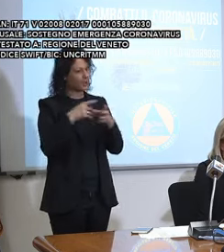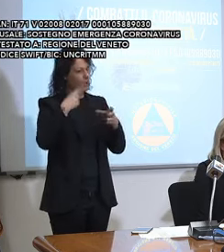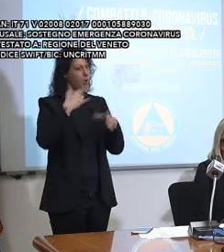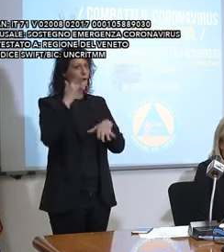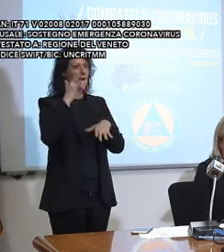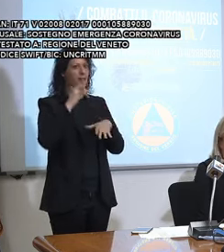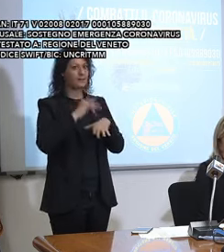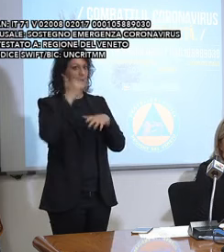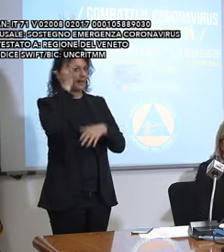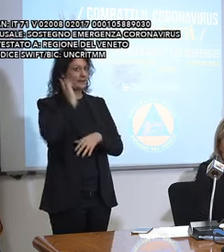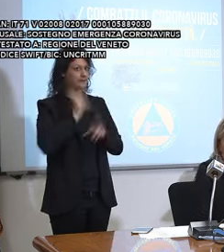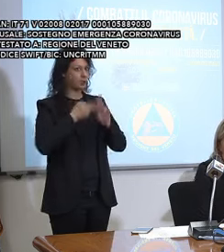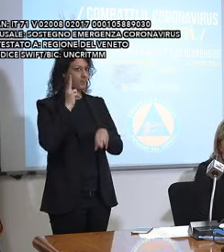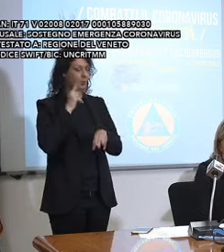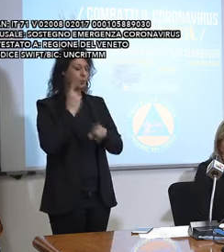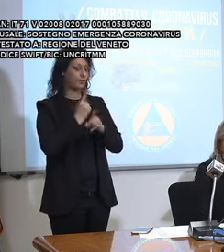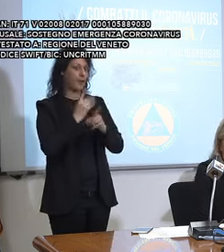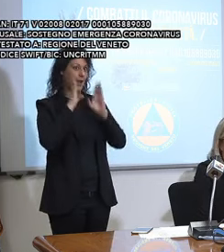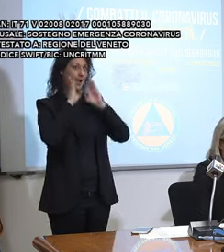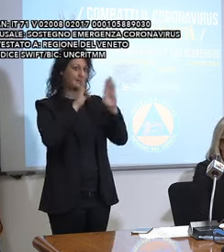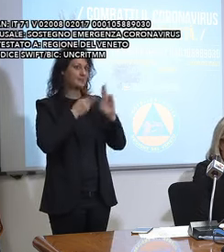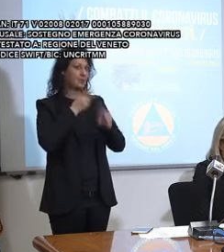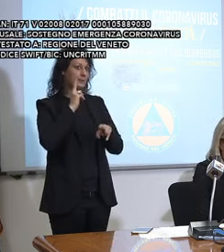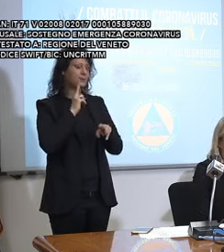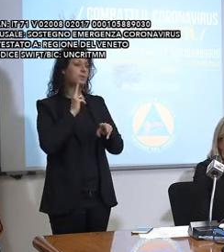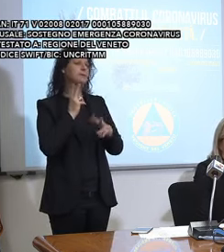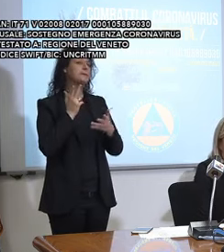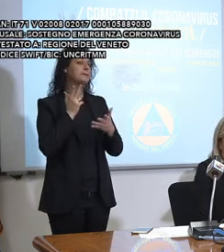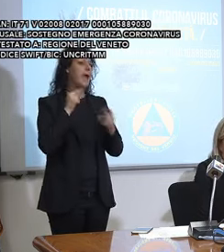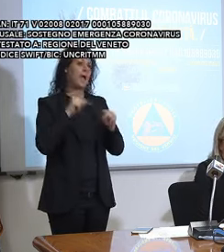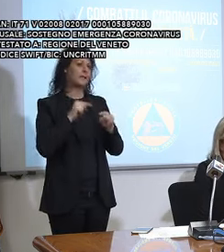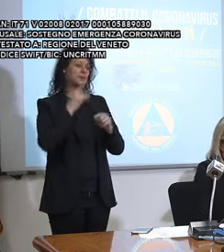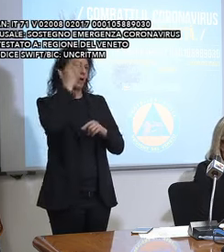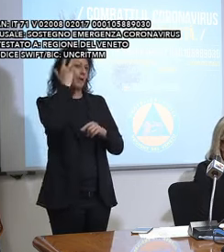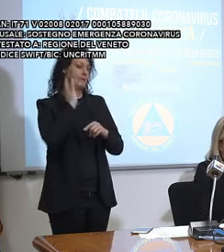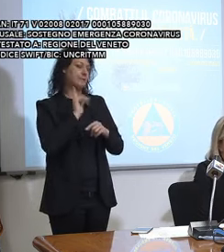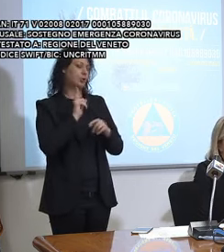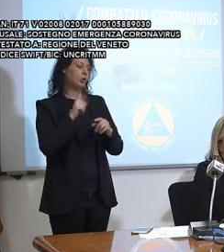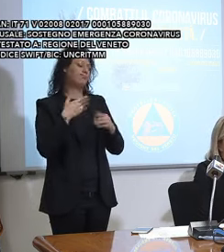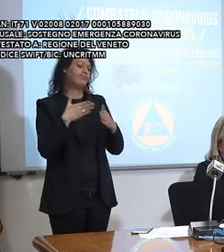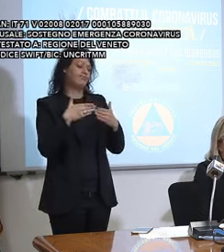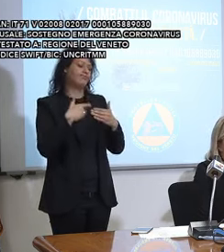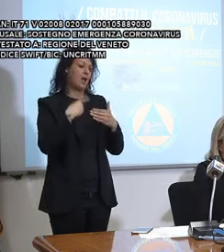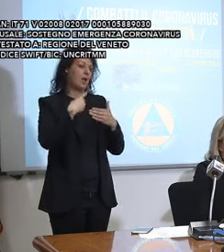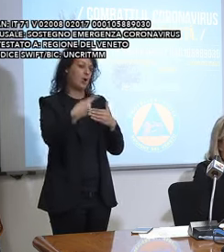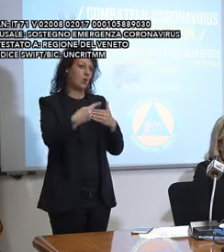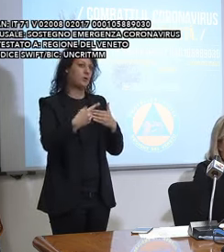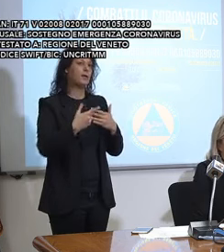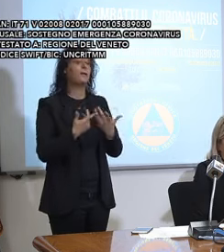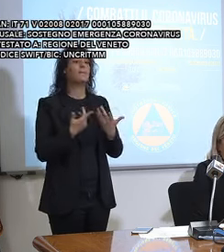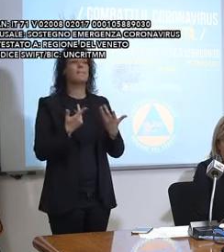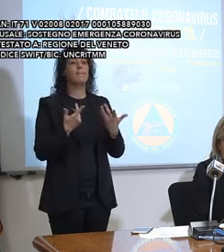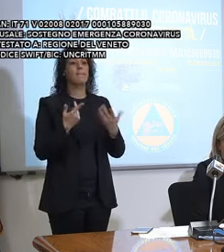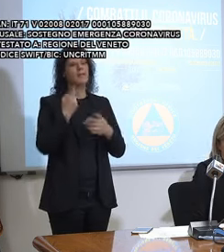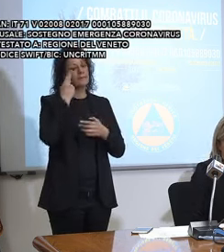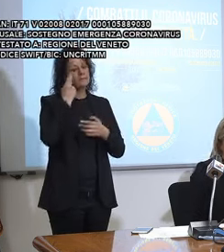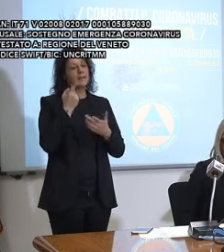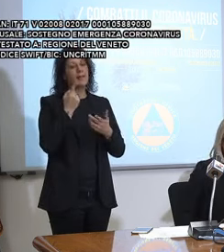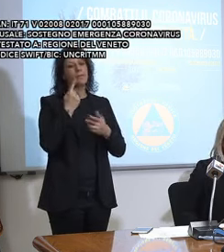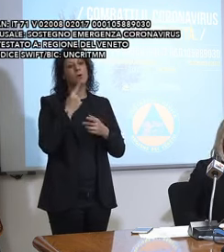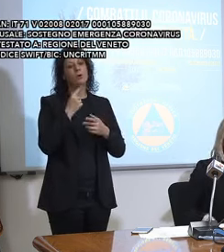sicuramente essere più attenzionata, mi sembra insomma un po' rischioso, però è una valutazione che con la prevenzione e la sanità